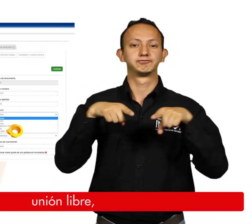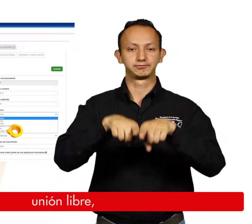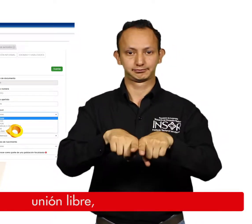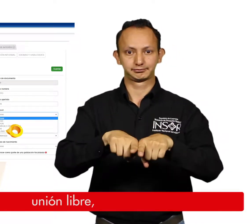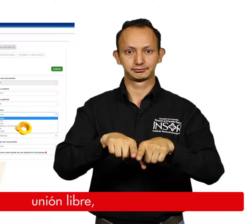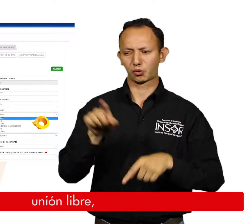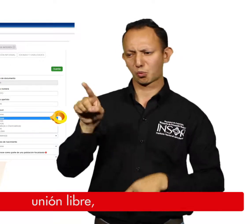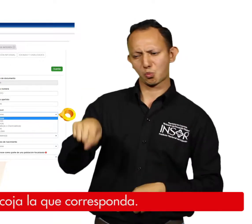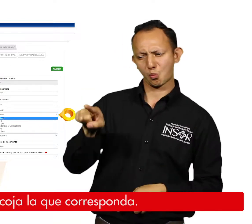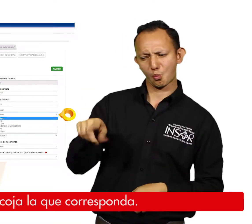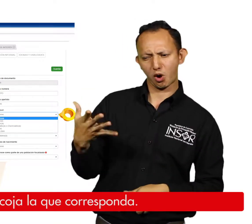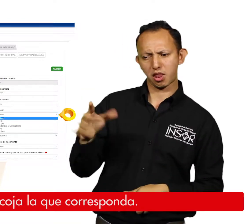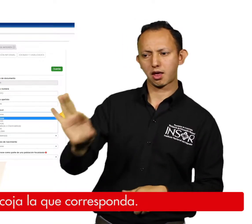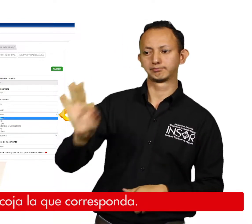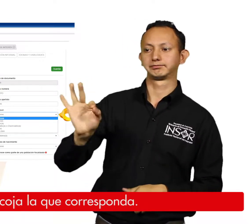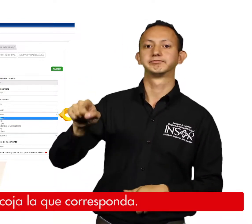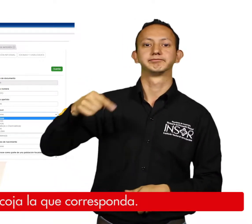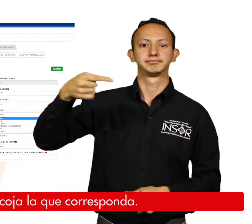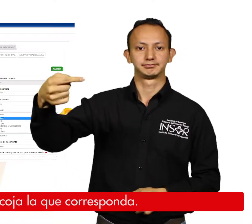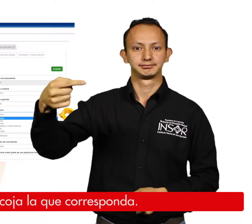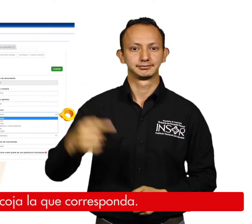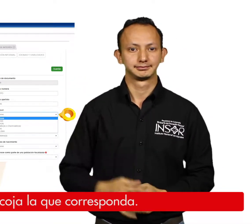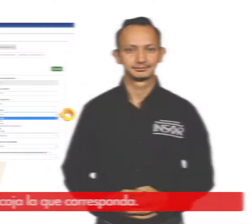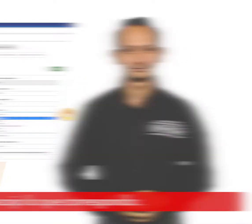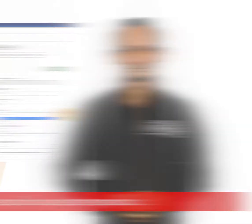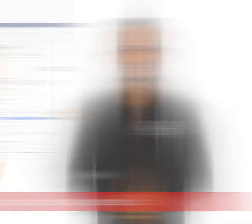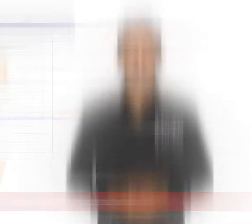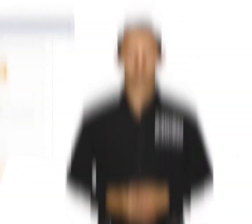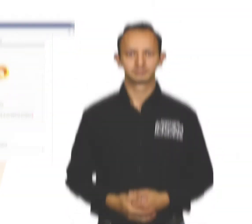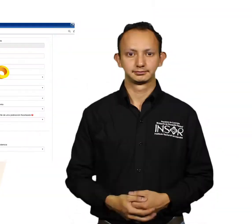unión libre. Escoja la que corresponda.